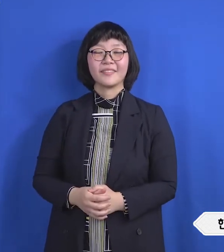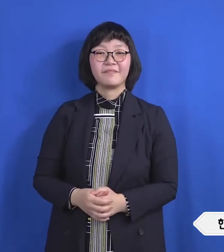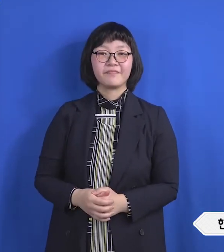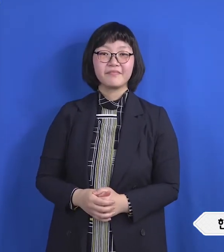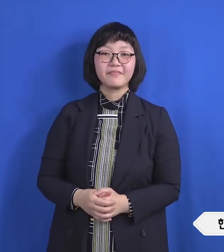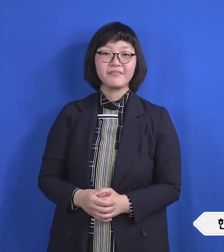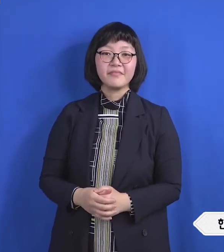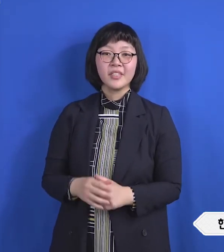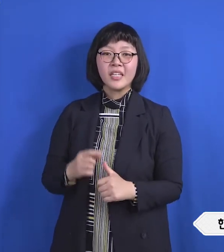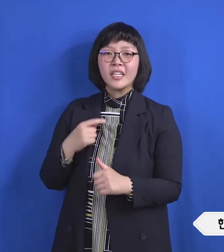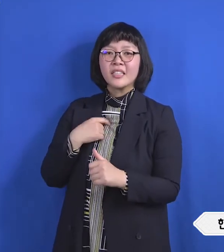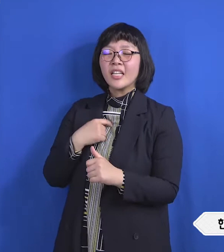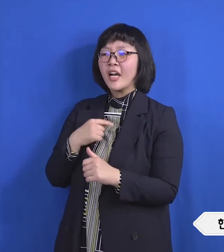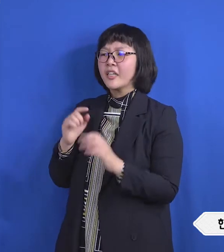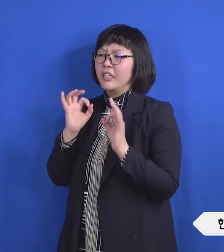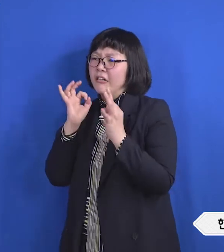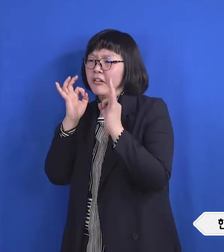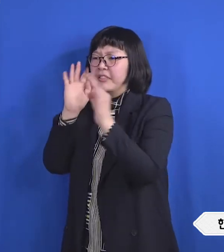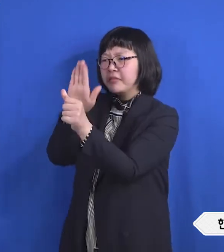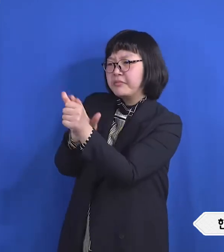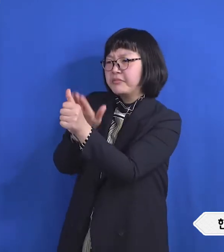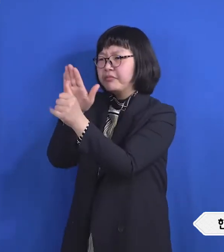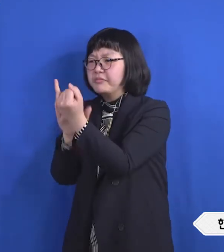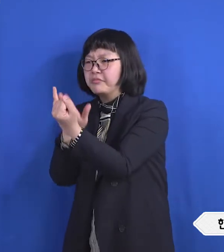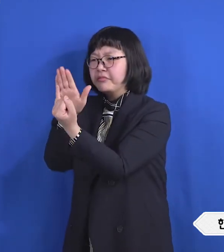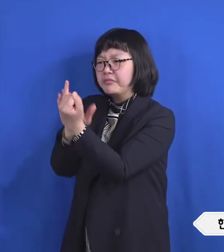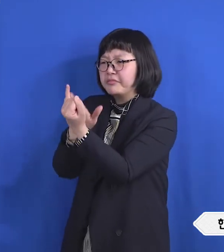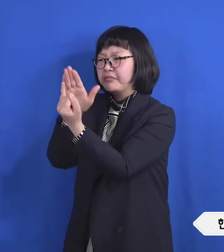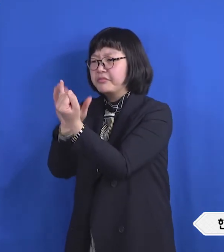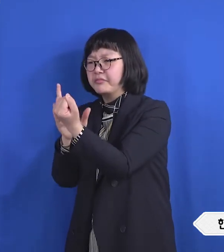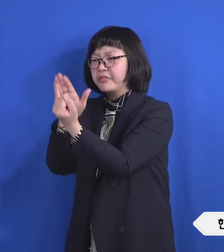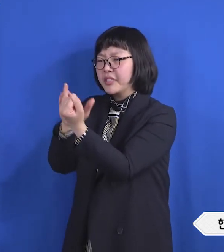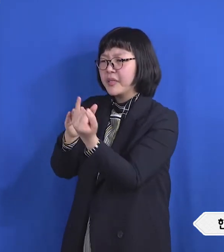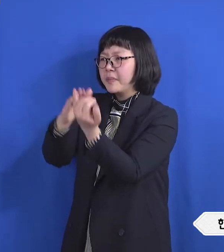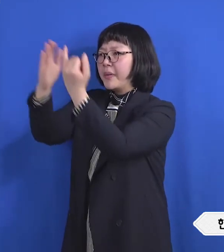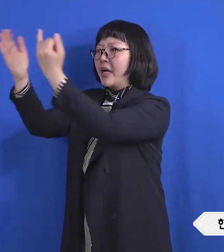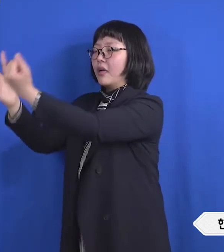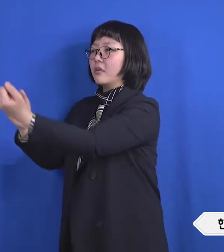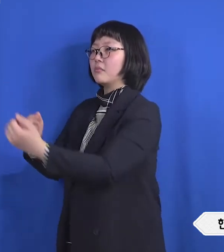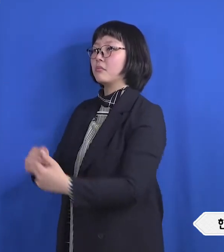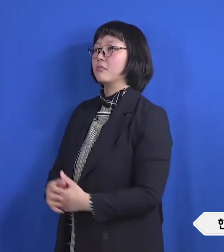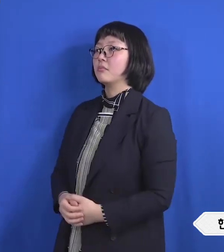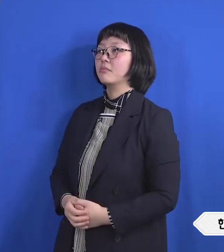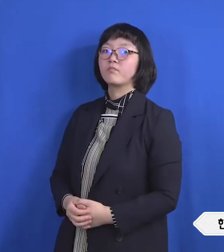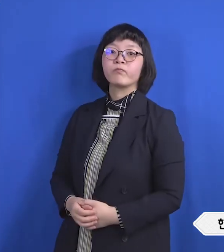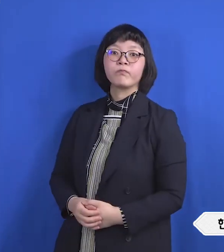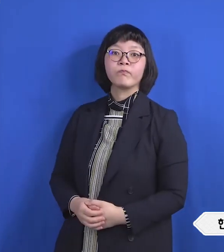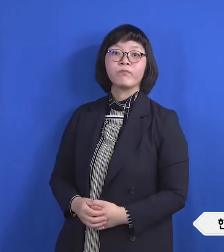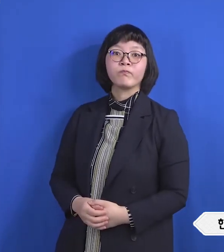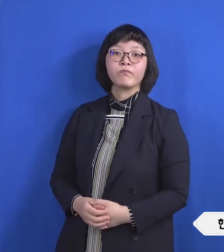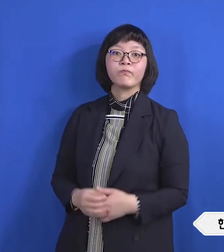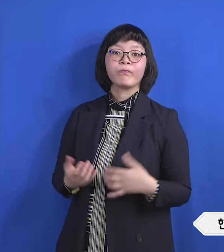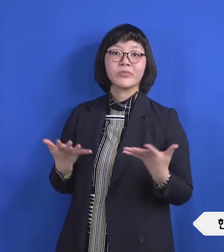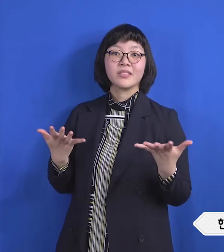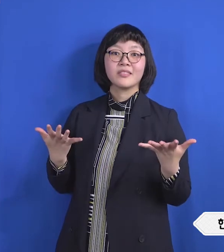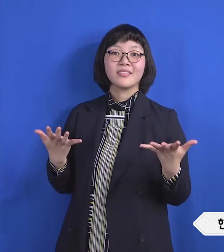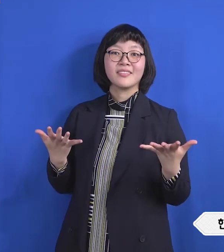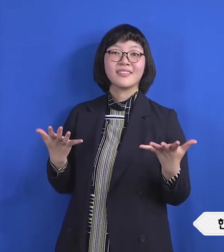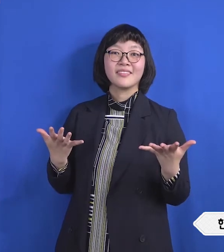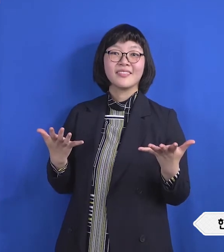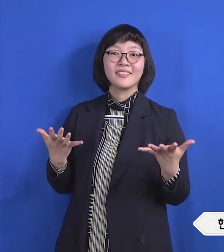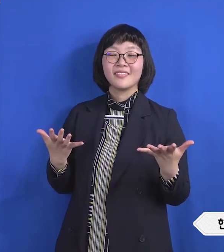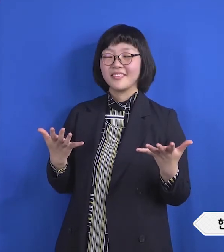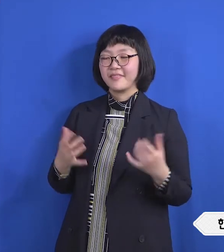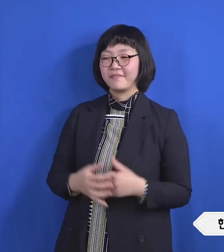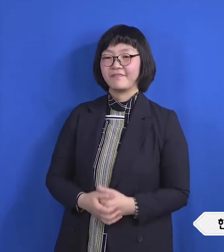그 A에게 잔뜩 작업을 걸고 있었는데 A가 이민으로 확 가버리니까 한진아는 완전히 닭